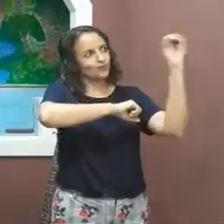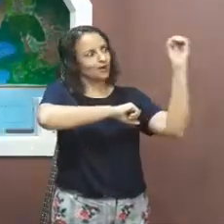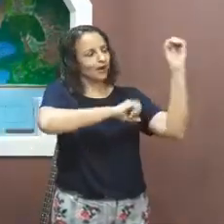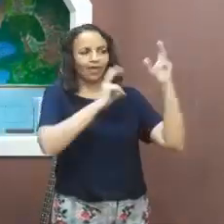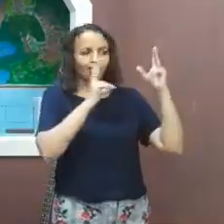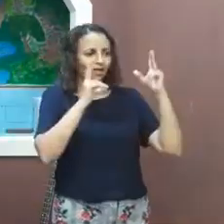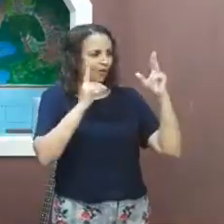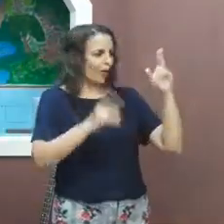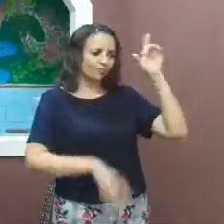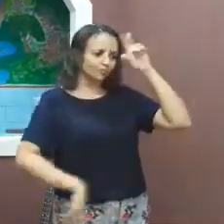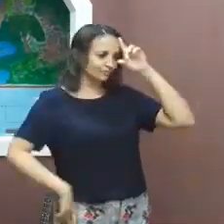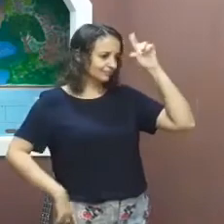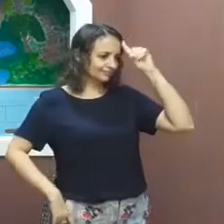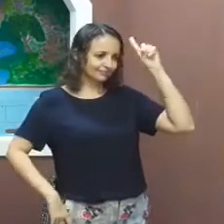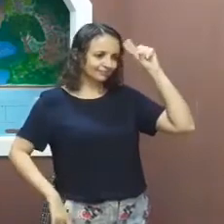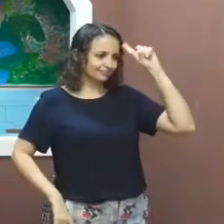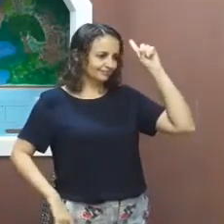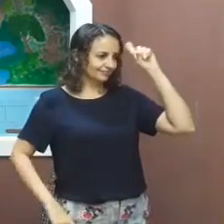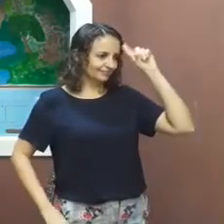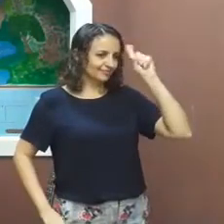Faz esse exercício.